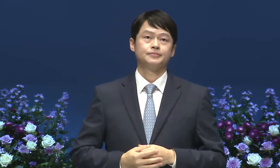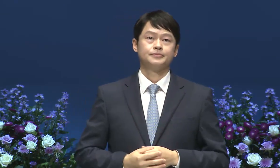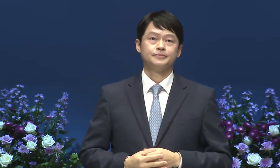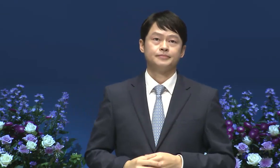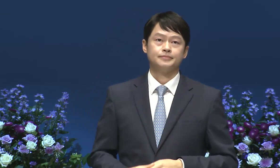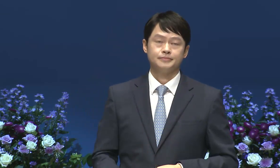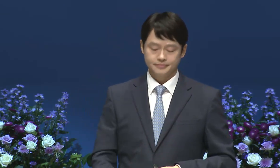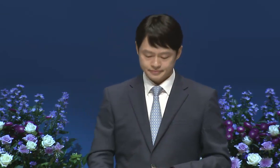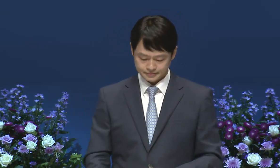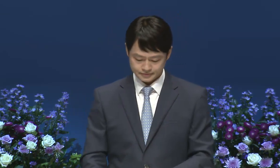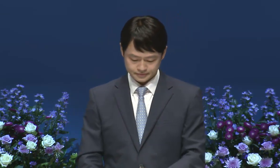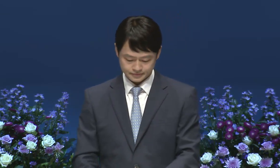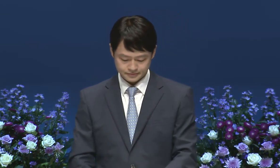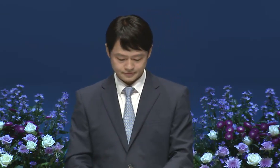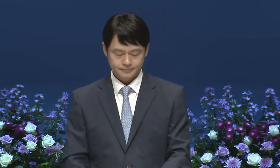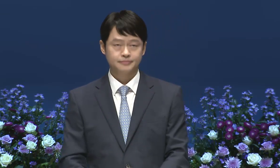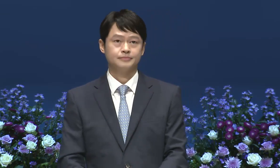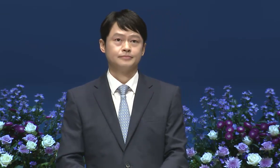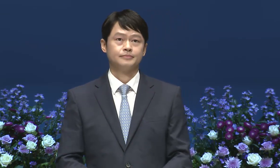성경 구절을 하나 더 읽어보겠습니다.